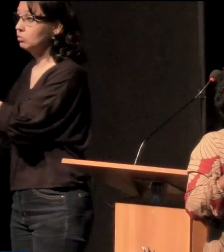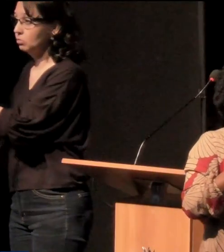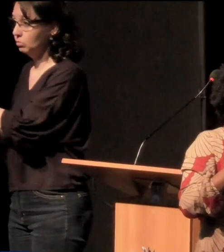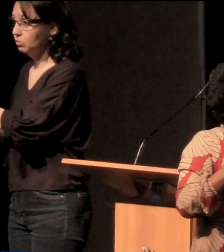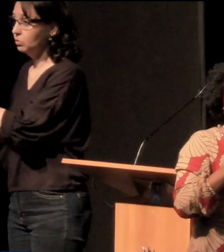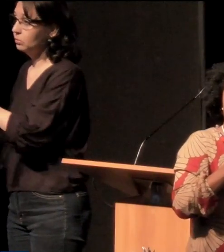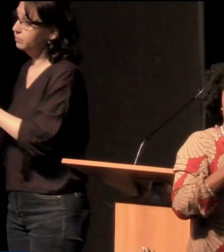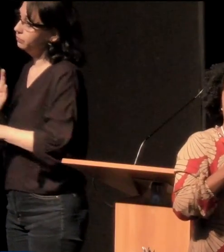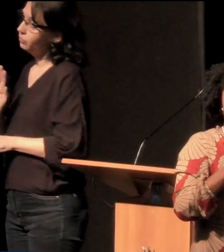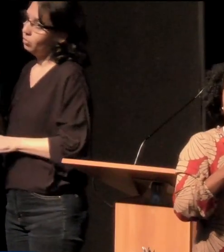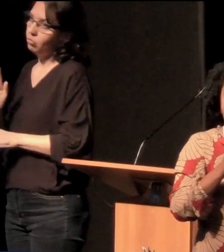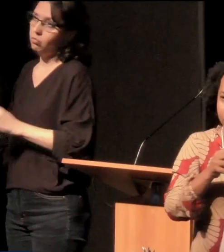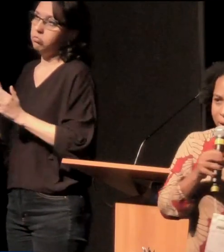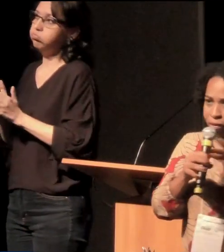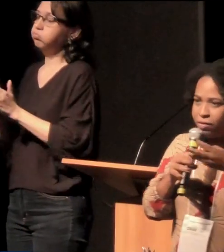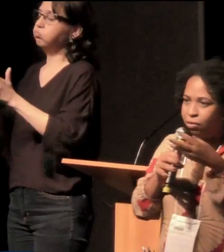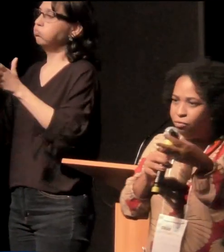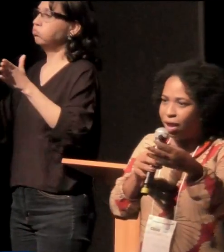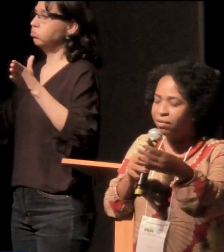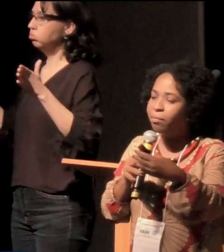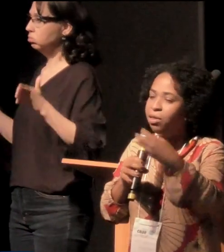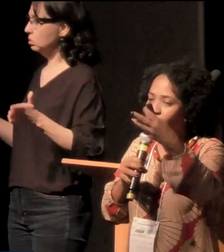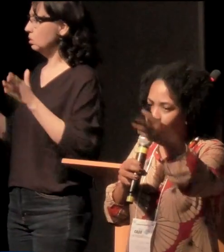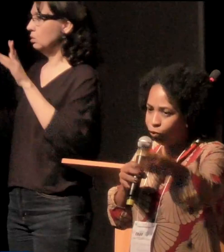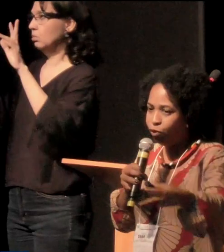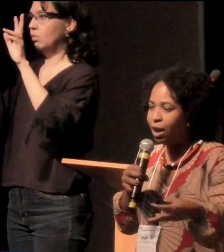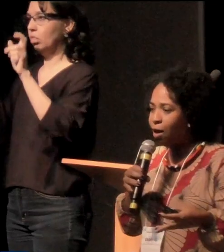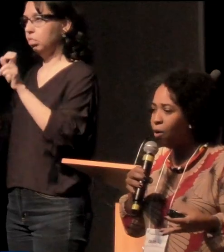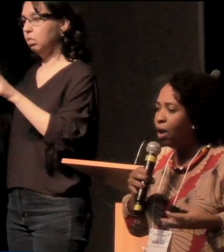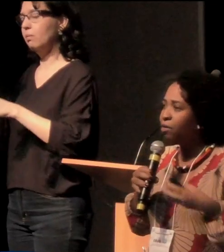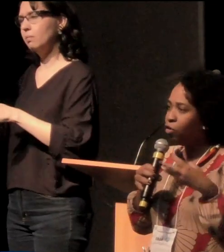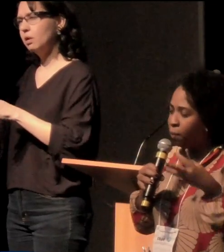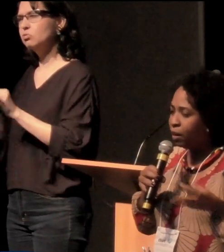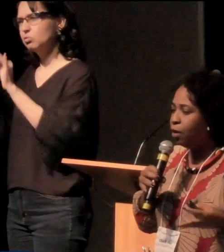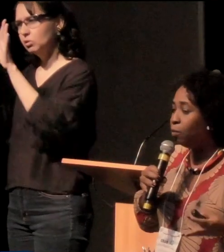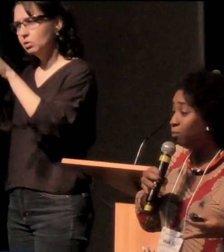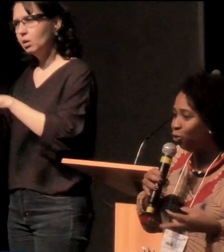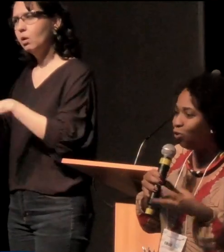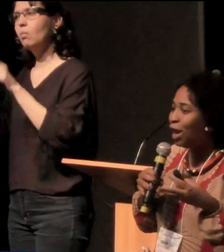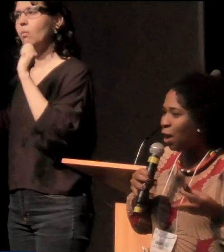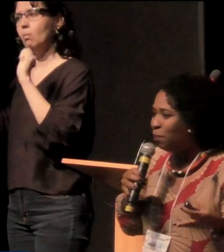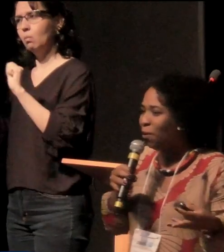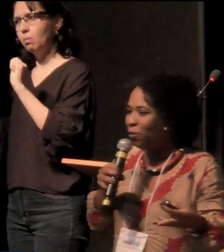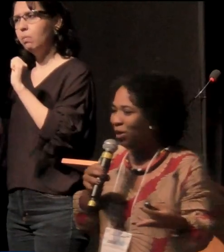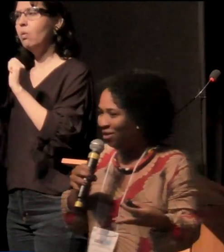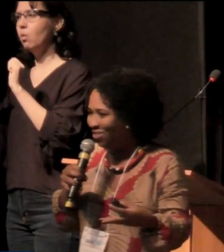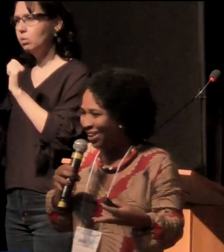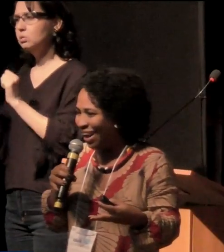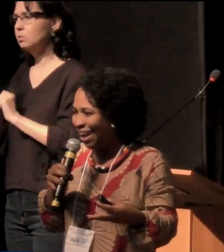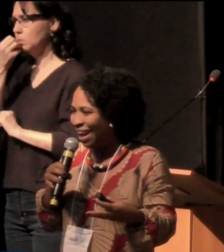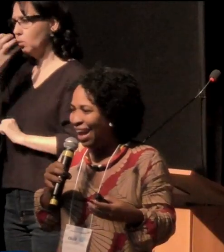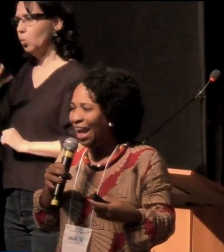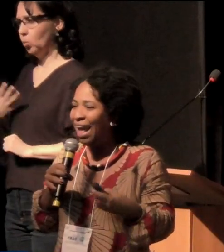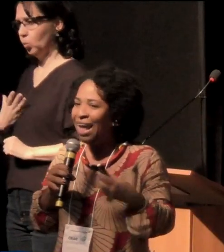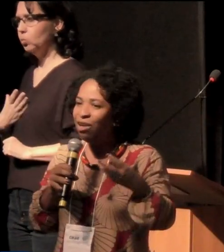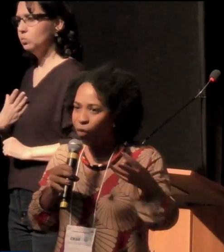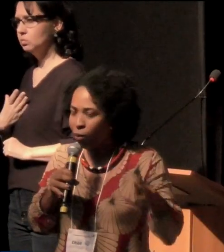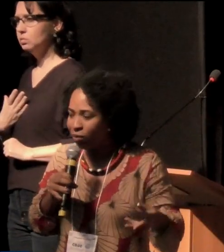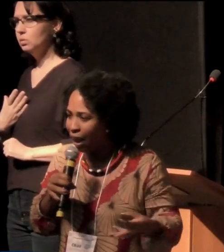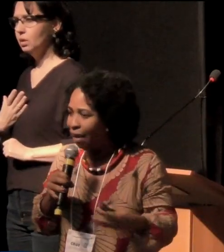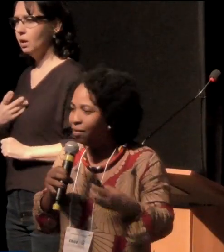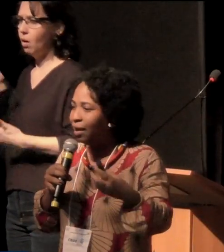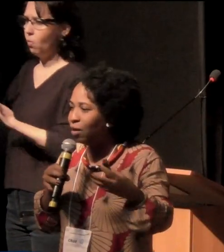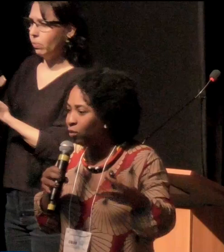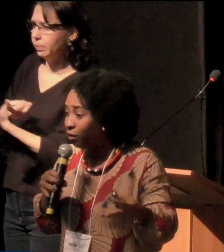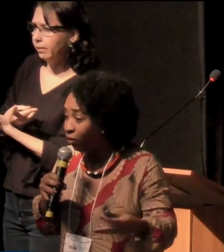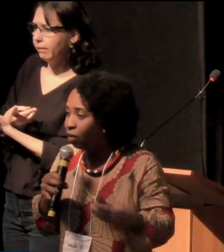vou abrir aqui a questão agora para nossa conversa mas eu acho que no final Vocês poderiam nos falar um pouco isso né isso